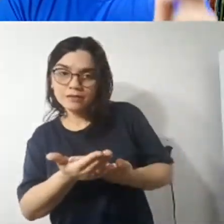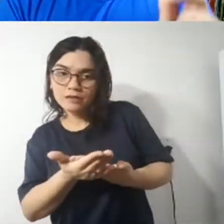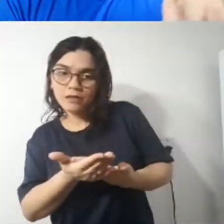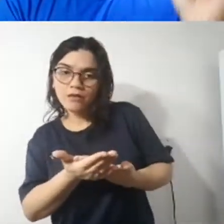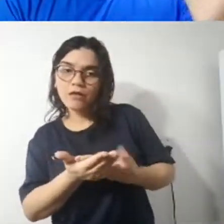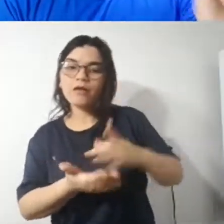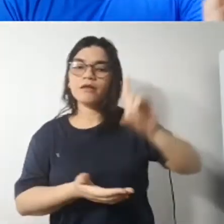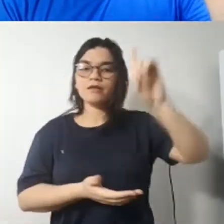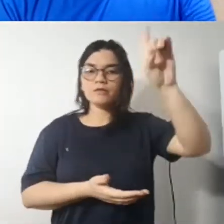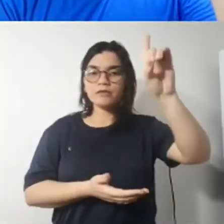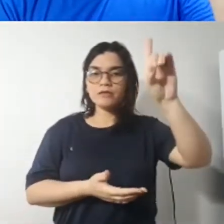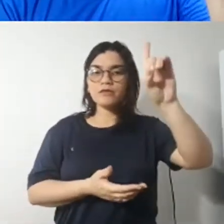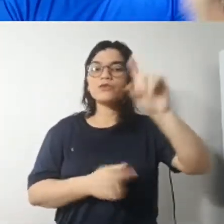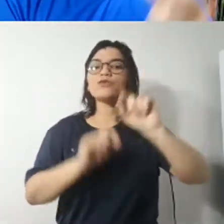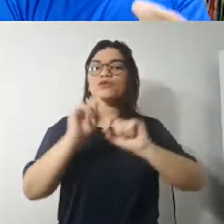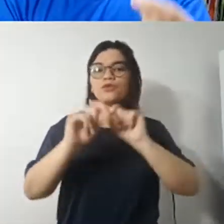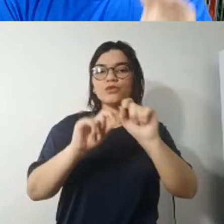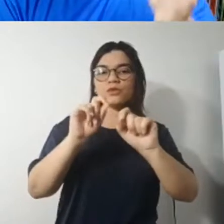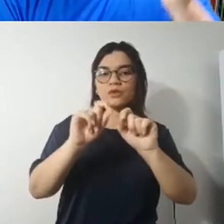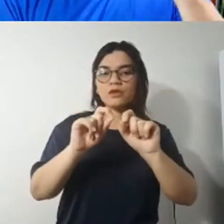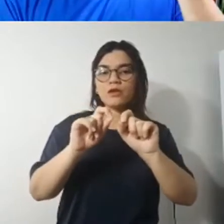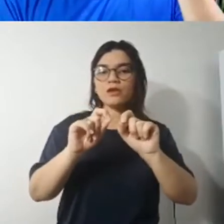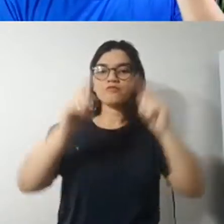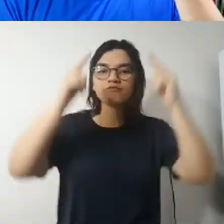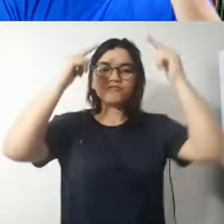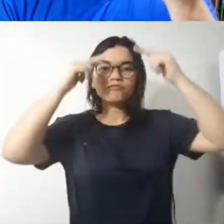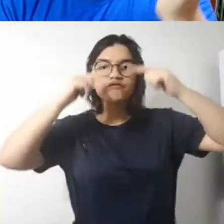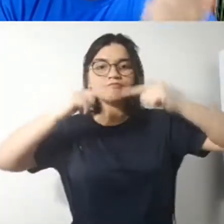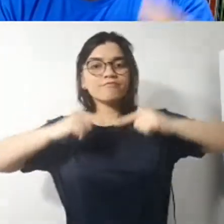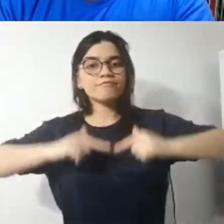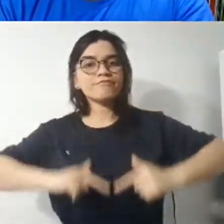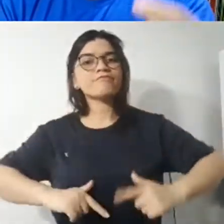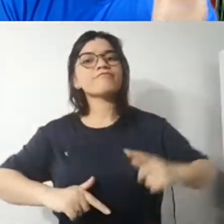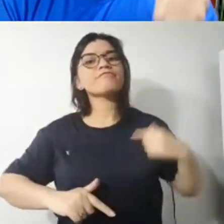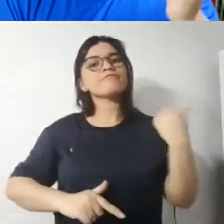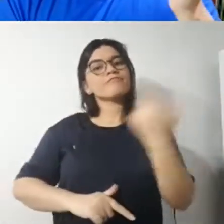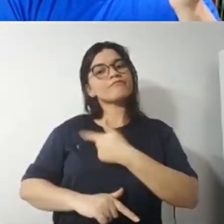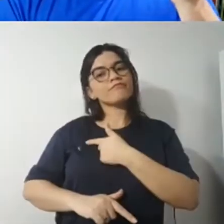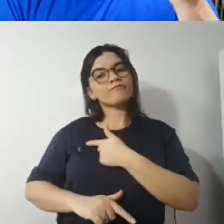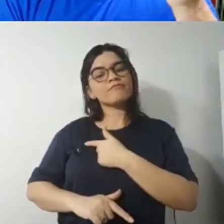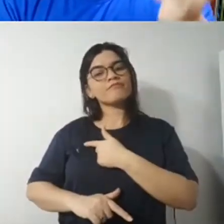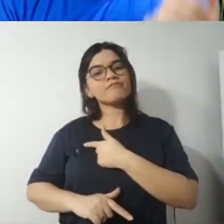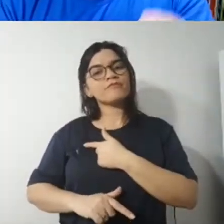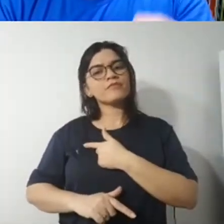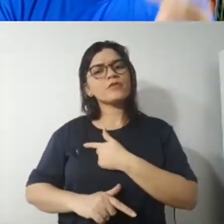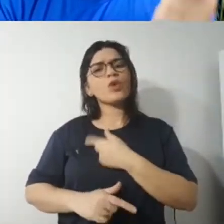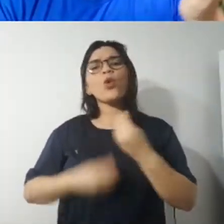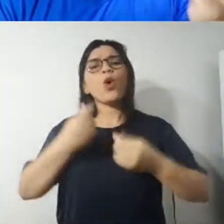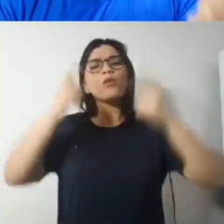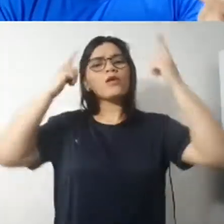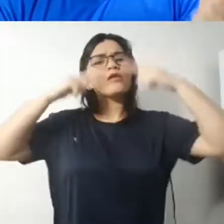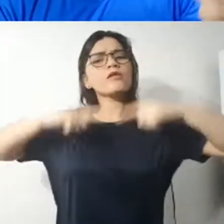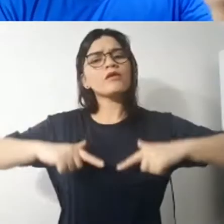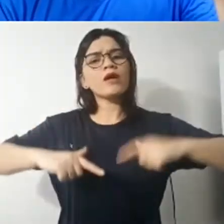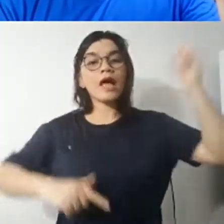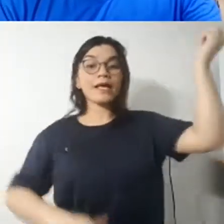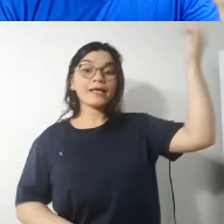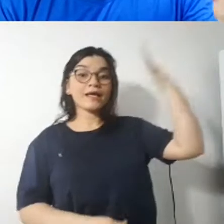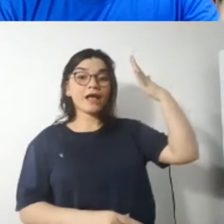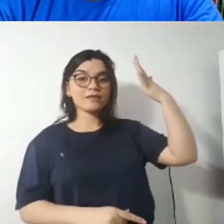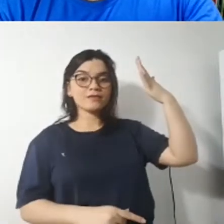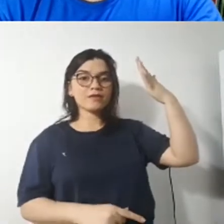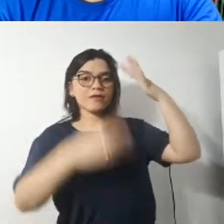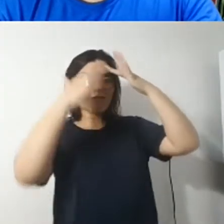está nos redimindo, e é somente pela graça, é por meio da fé, isto não vem de vós, é dom